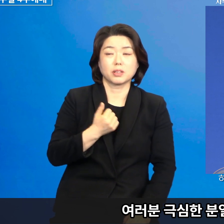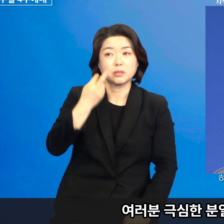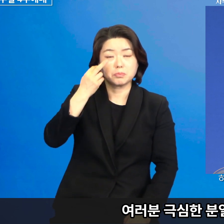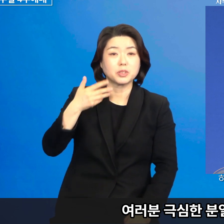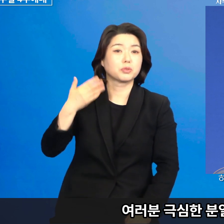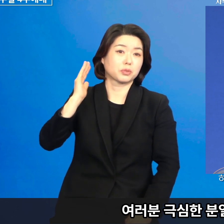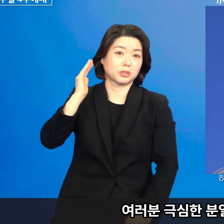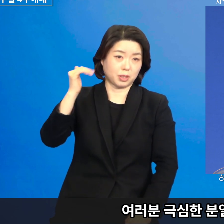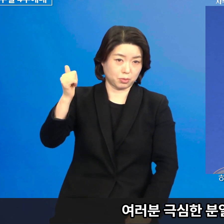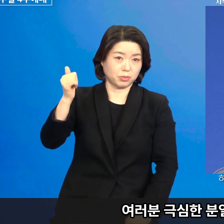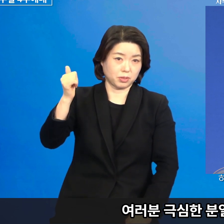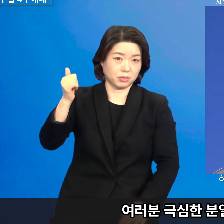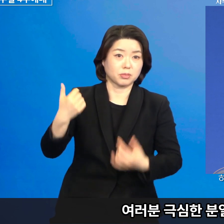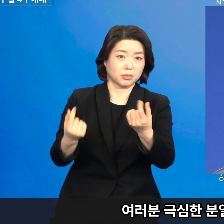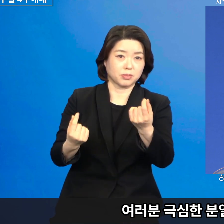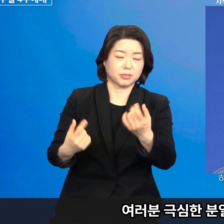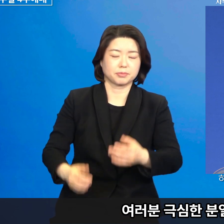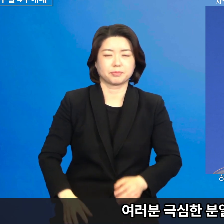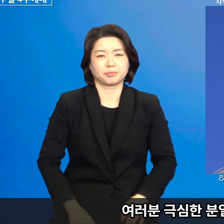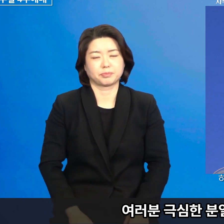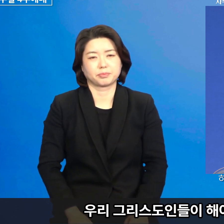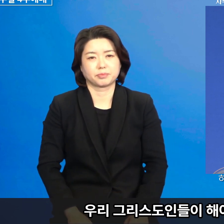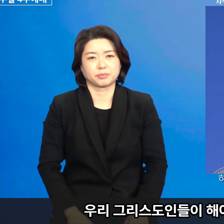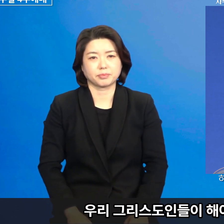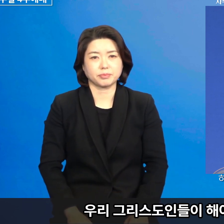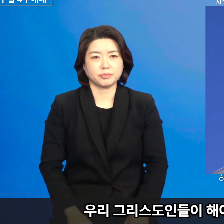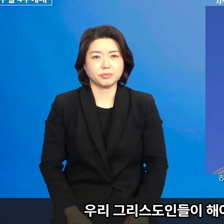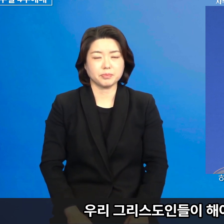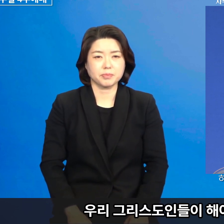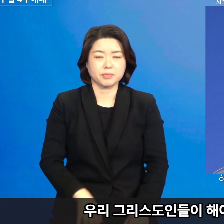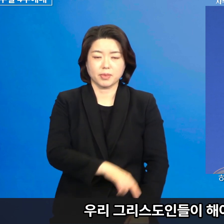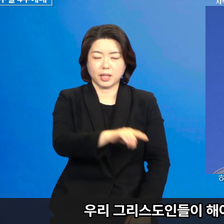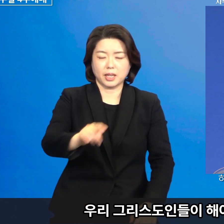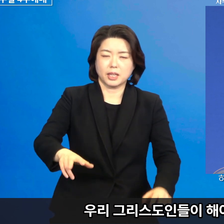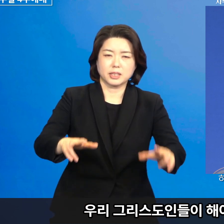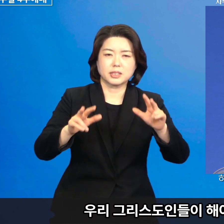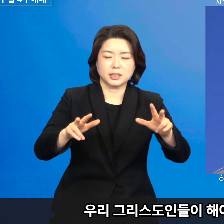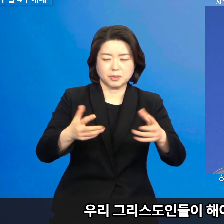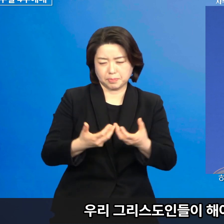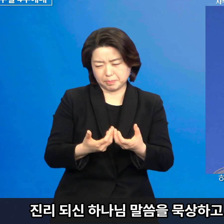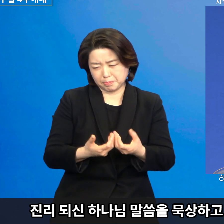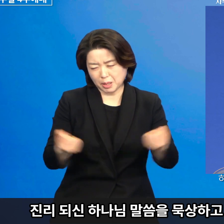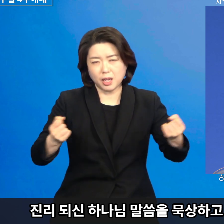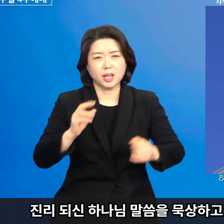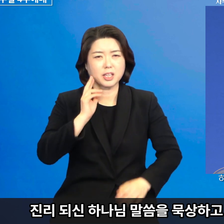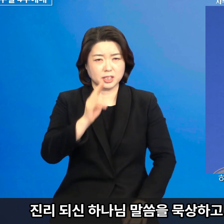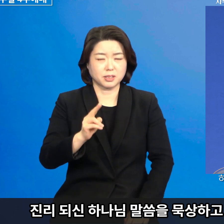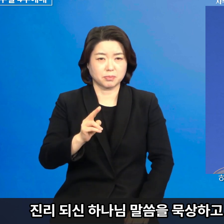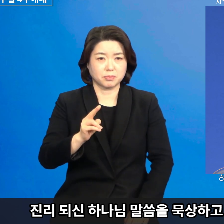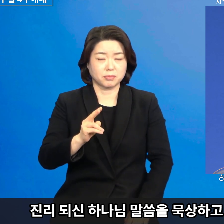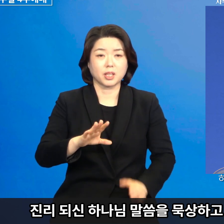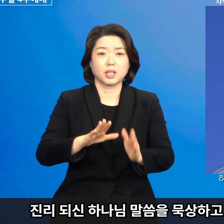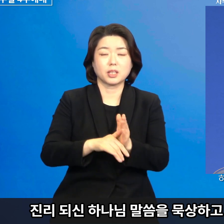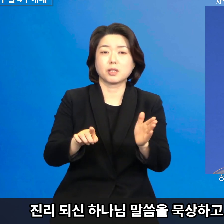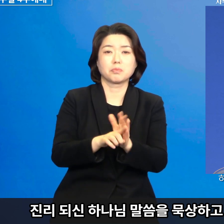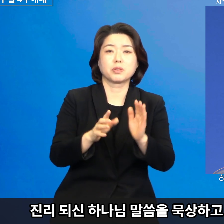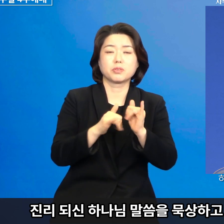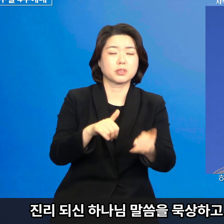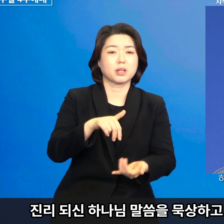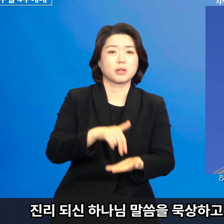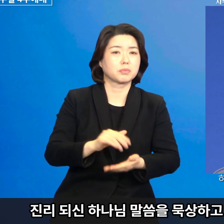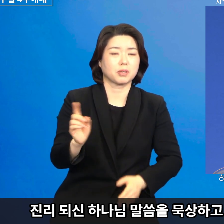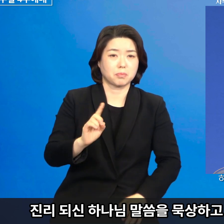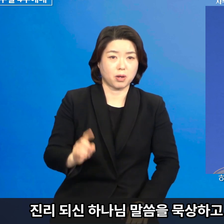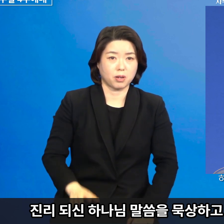여러분, 극심한 분열을 겪는 이때에 우리 그리스도인들이 해야 될 것이 무엇일까요? 진리 대신 하나님의 말씀을